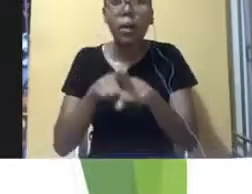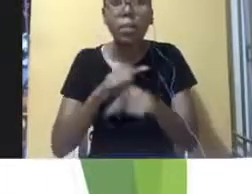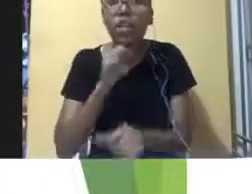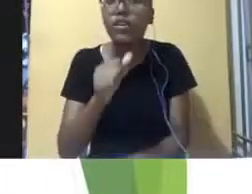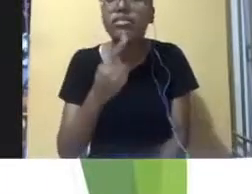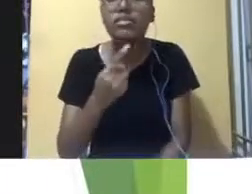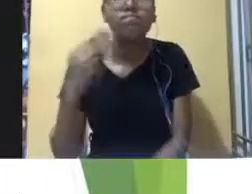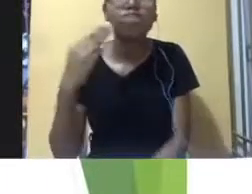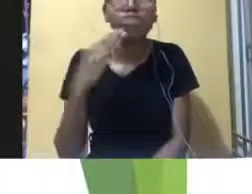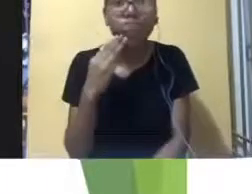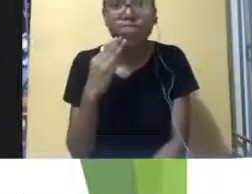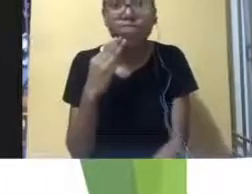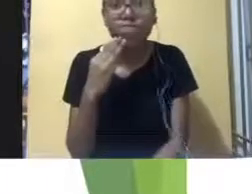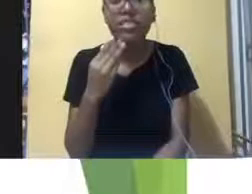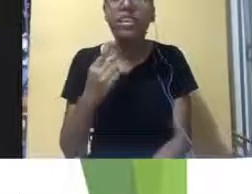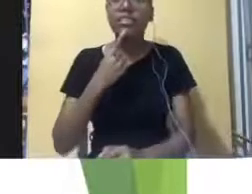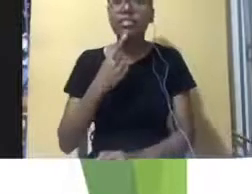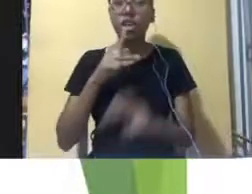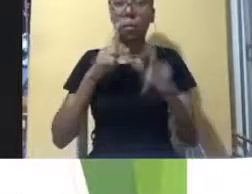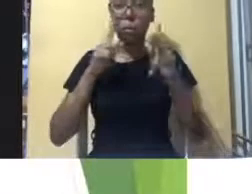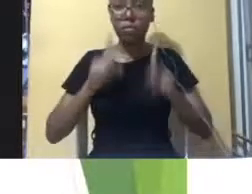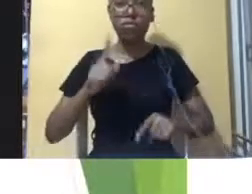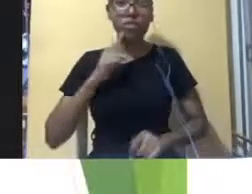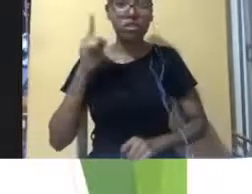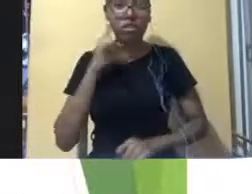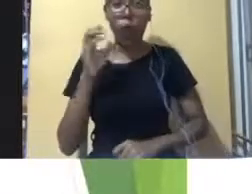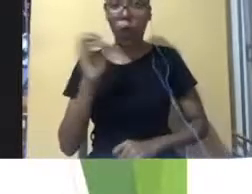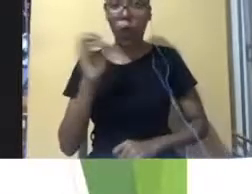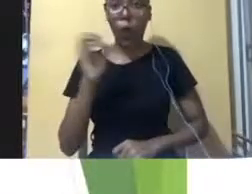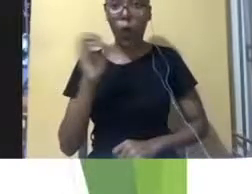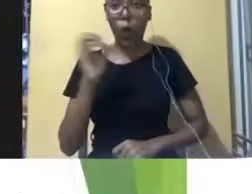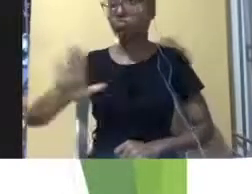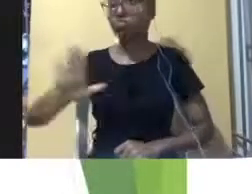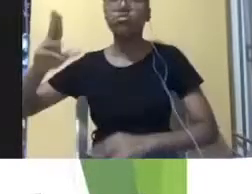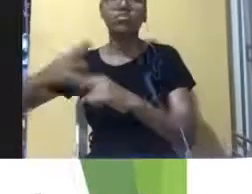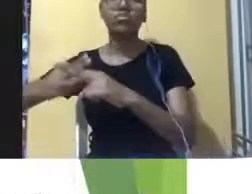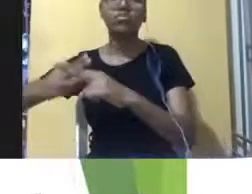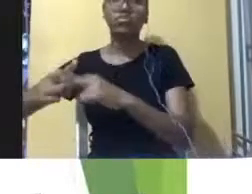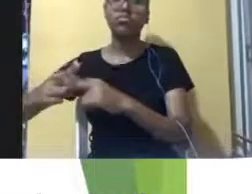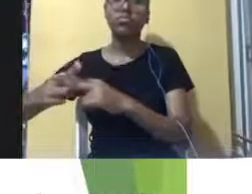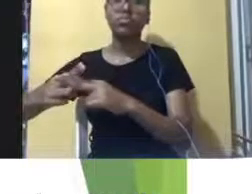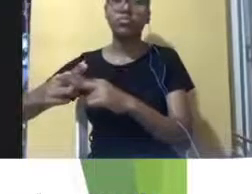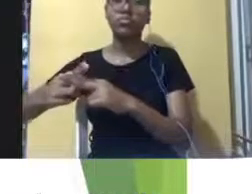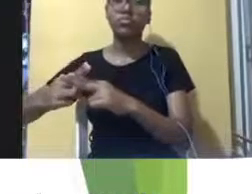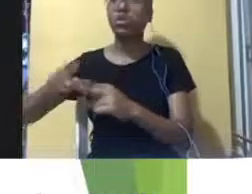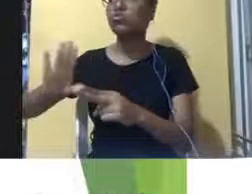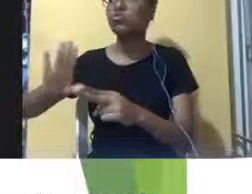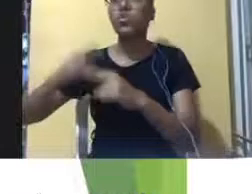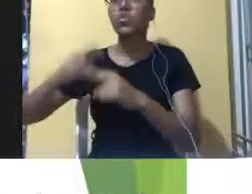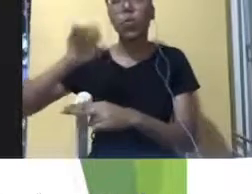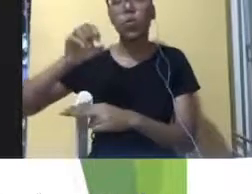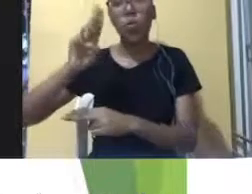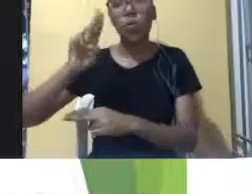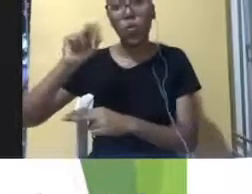sorda o el nombre de la persona. Él se llama Juan o Juana. Entonces,